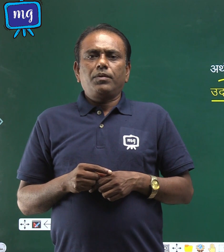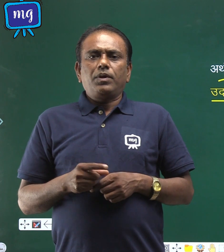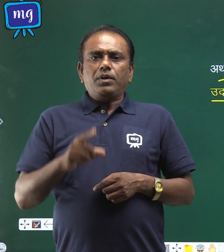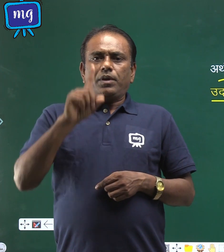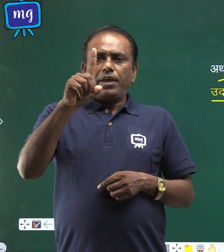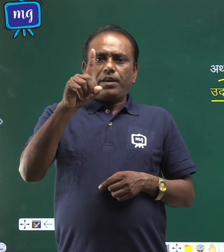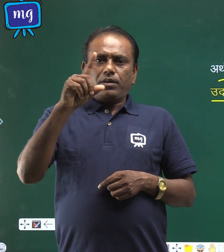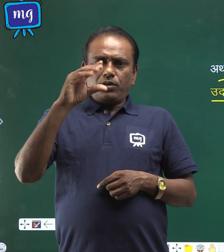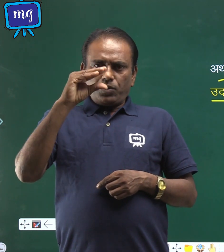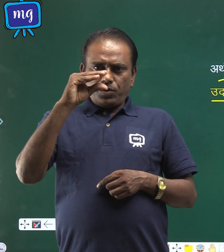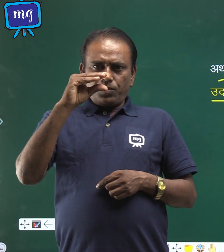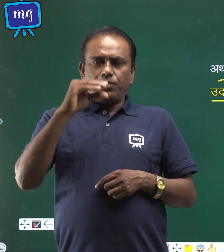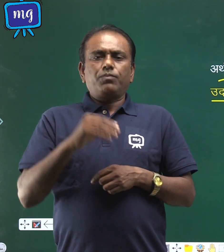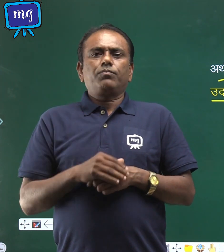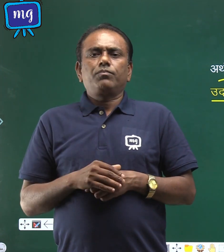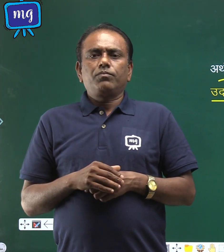एक न्यूनेन